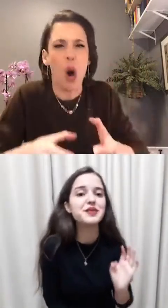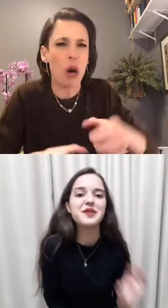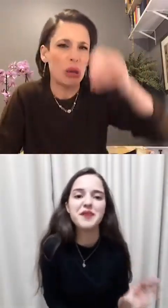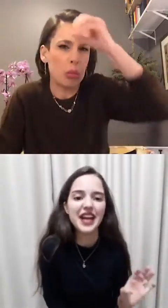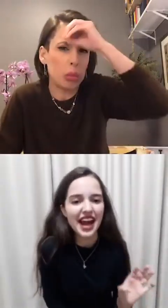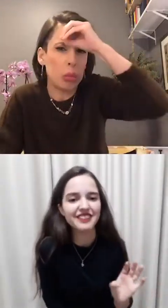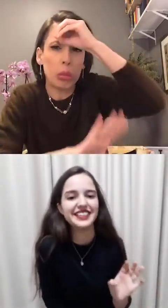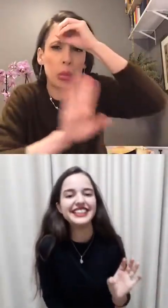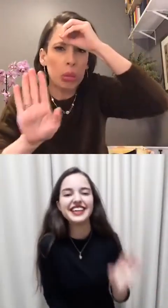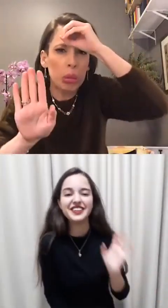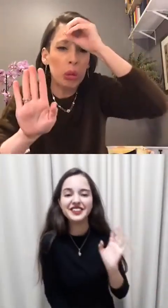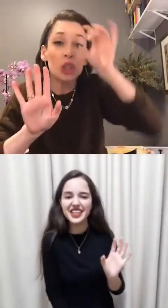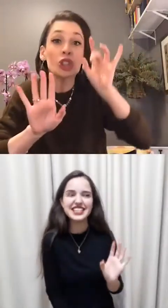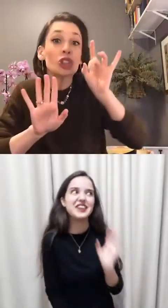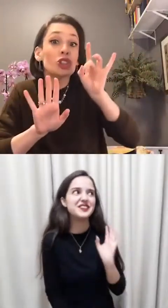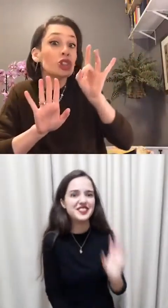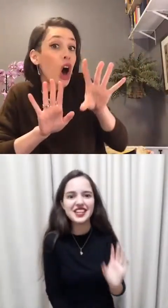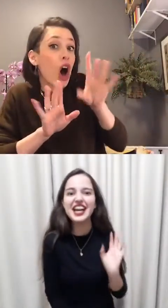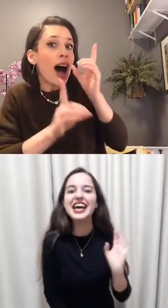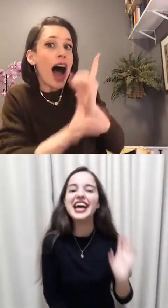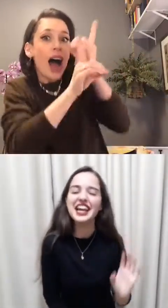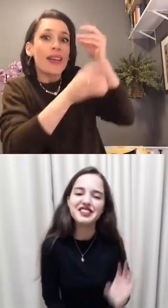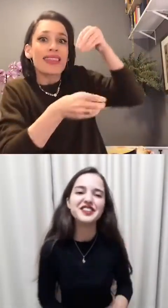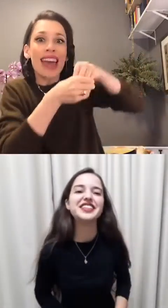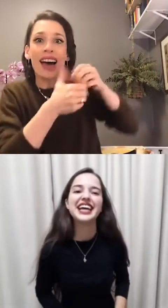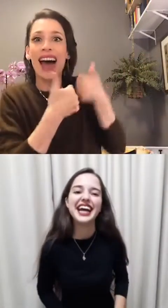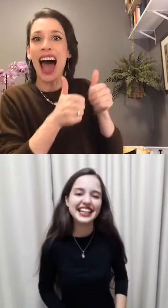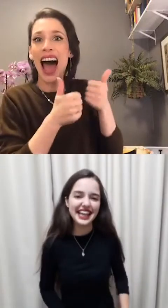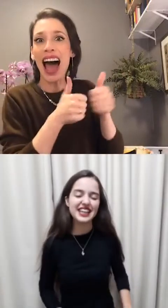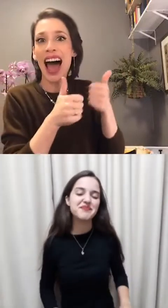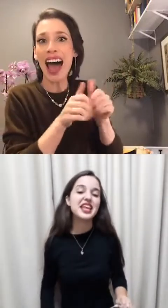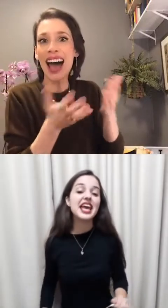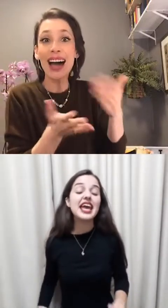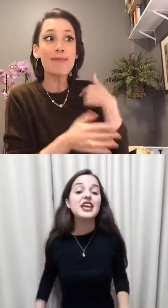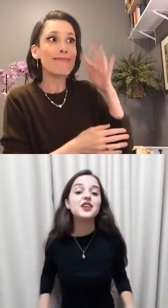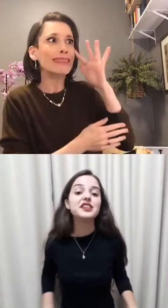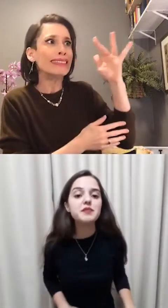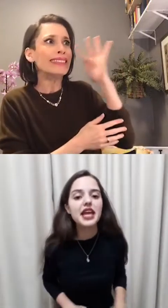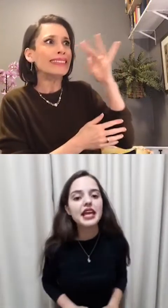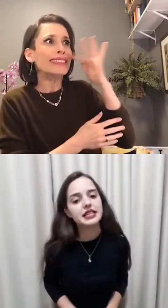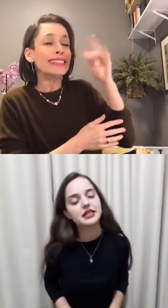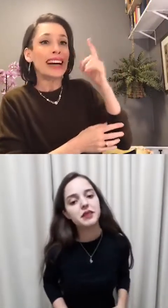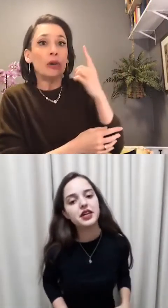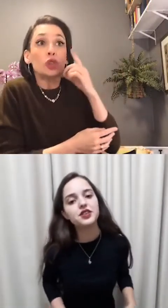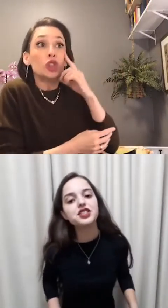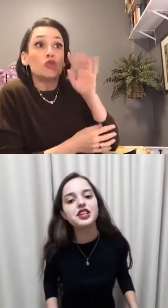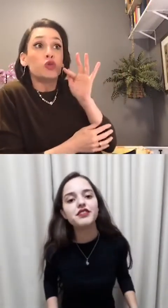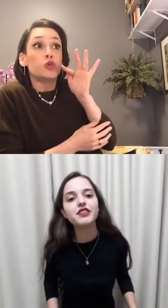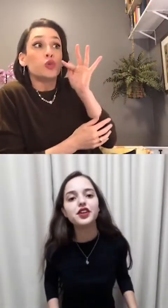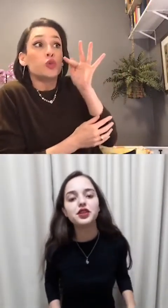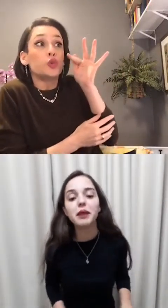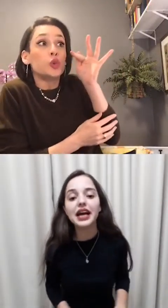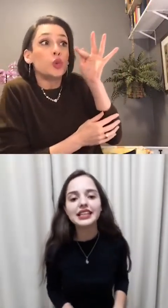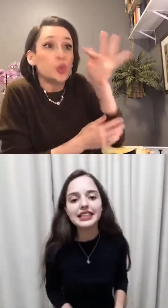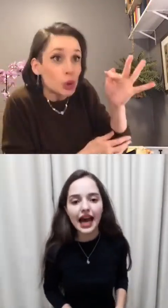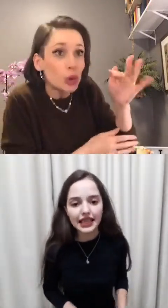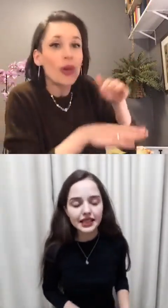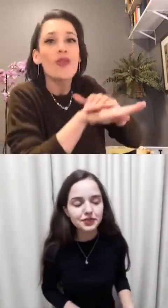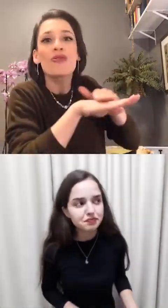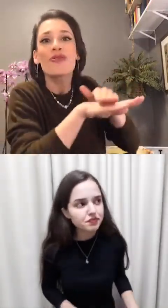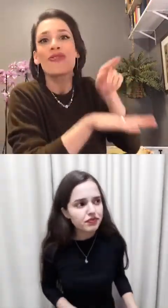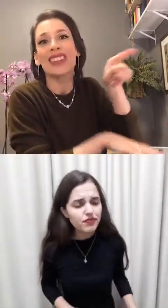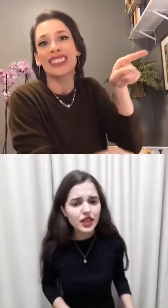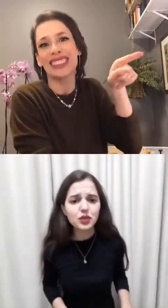ônibus que eu pegava. Então eu pensei, um dia eu vou chegar nele. E outra experiência também que eu tive foi numa